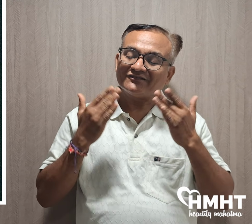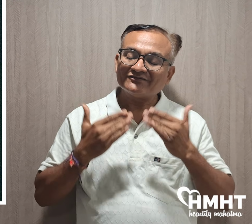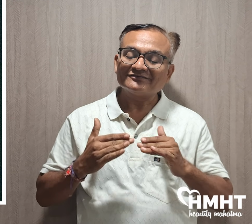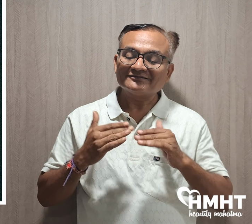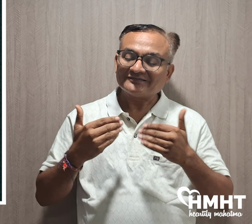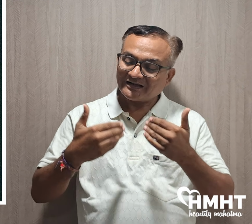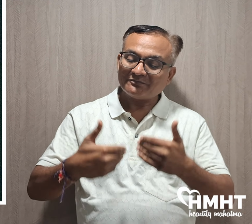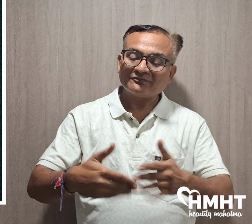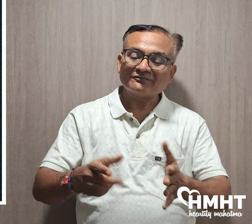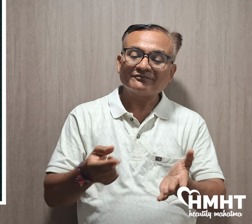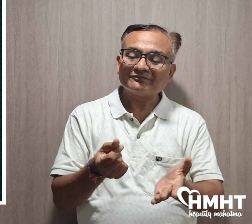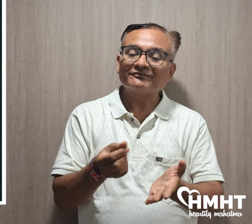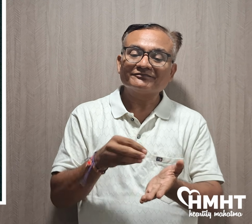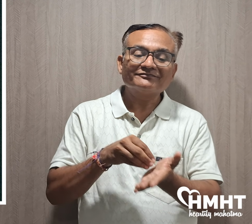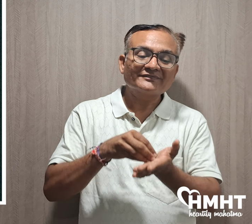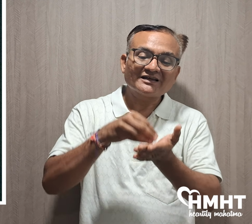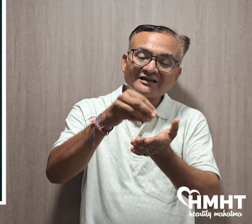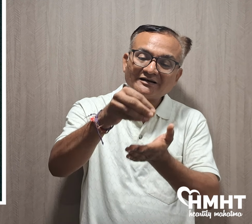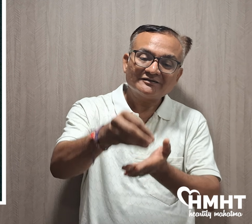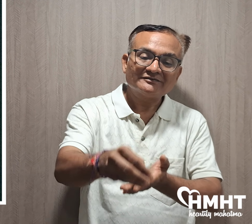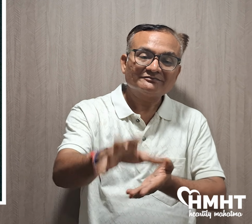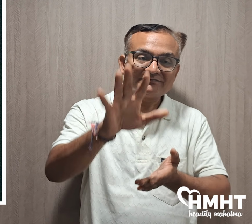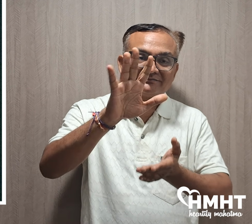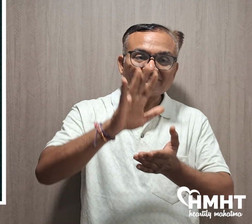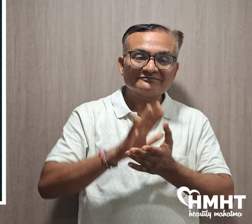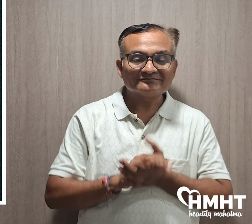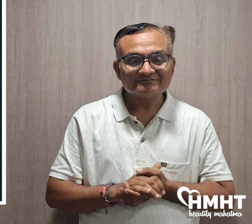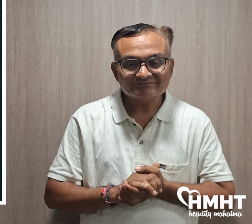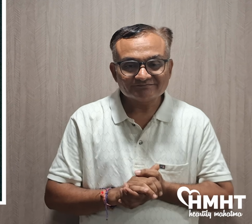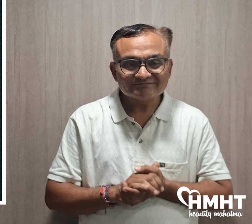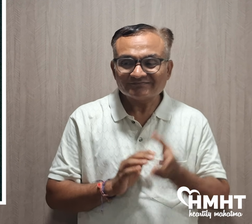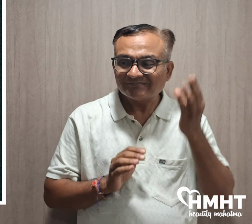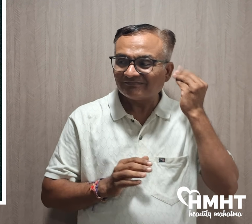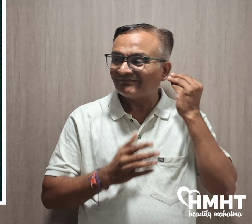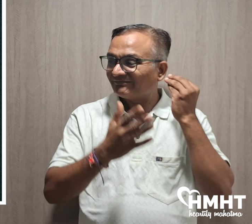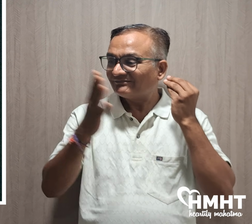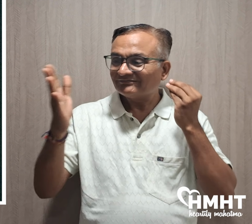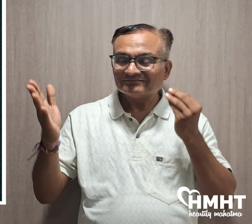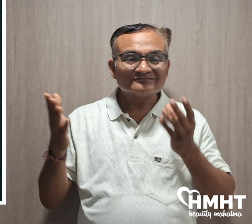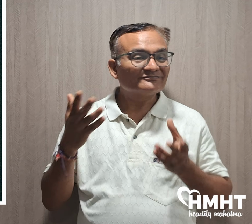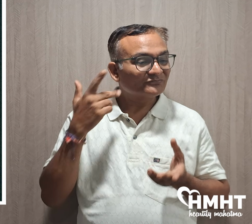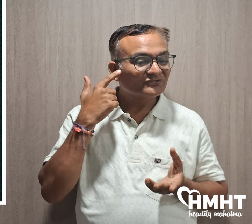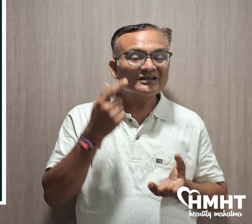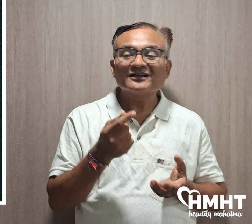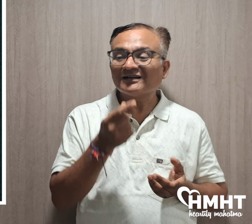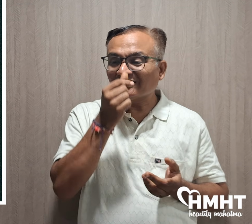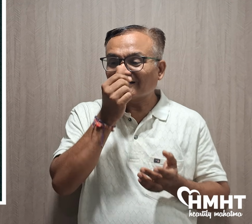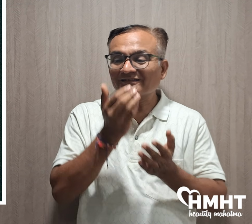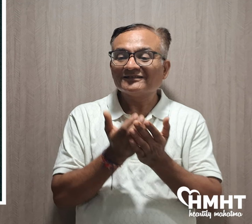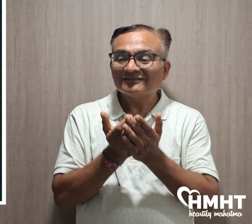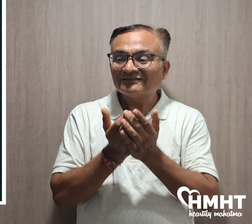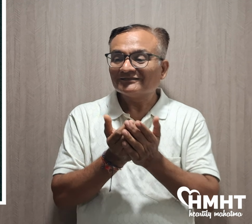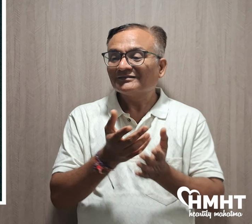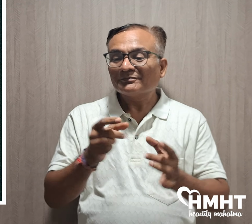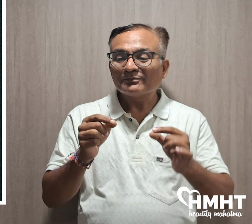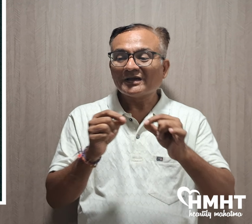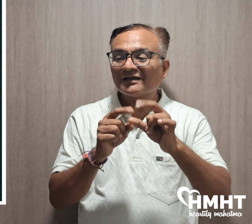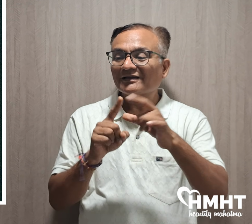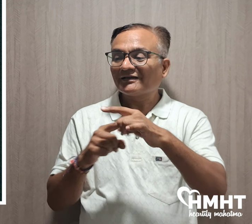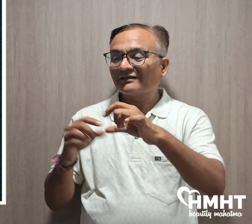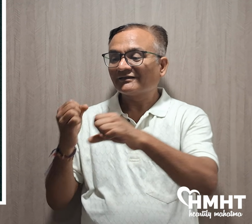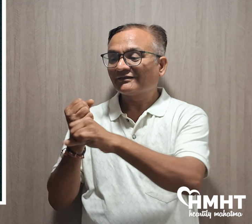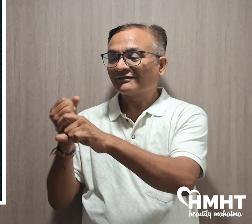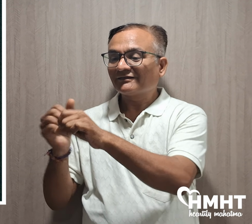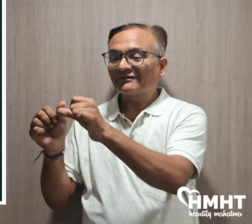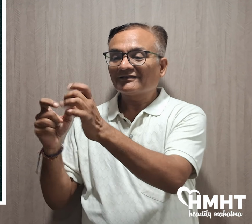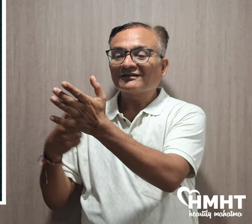સહજ ભાવથી, કારુણ્ય ભાવથી આપે. ઘણા કહે છે કે આ અમને ઘણા પૂછતા હોય છે, આ ભિખારીઓ માગતા હોય છે,